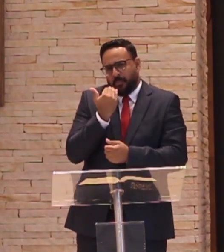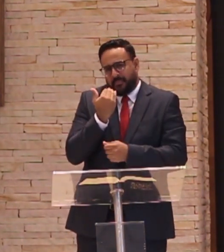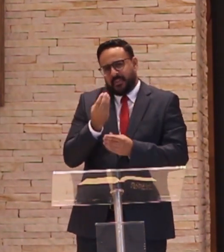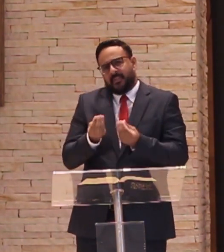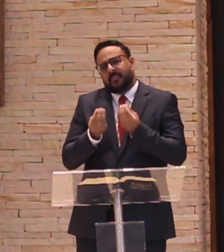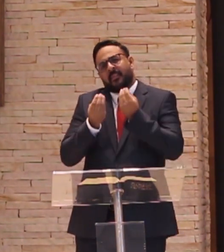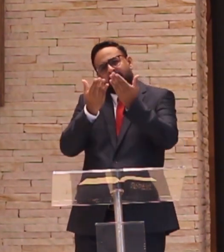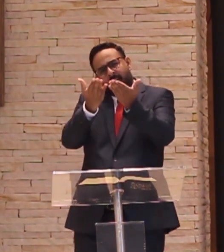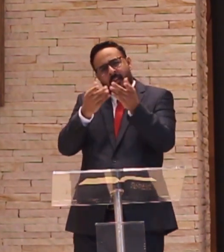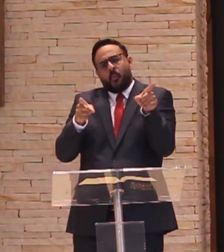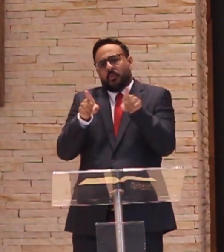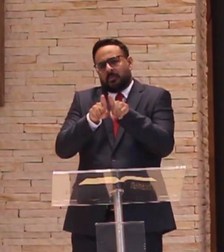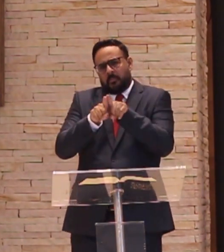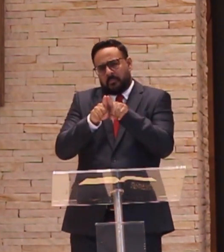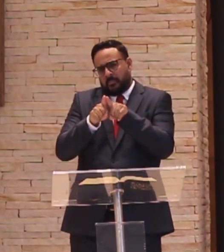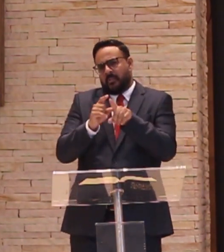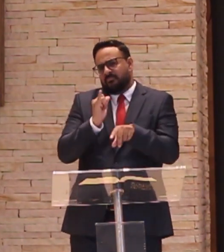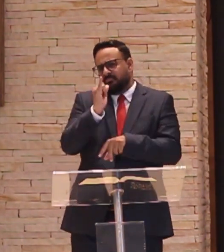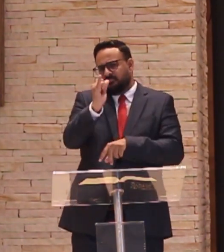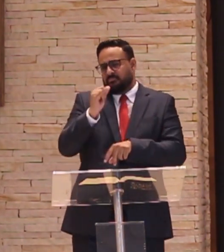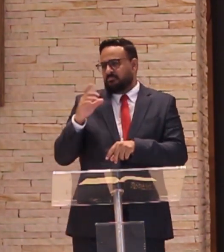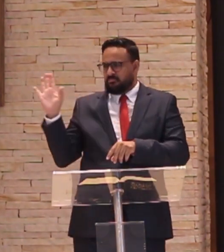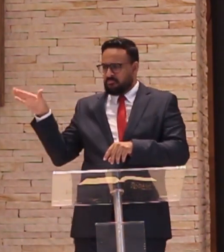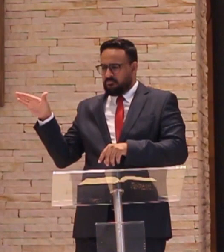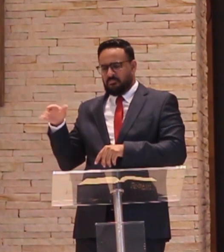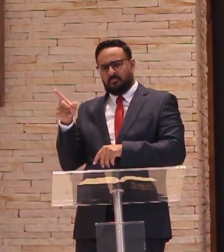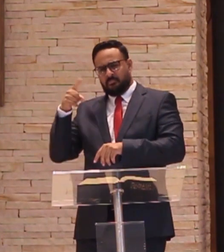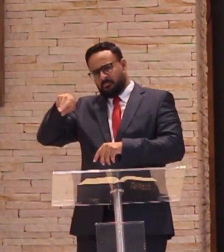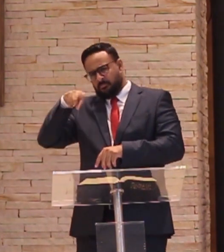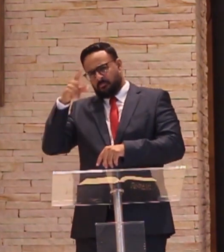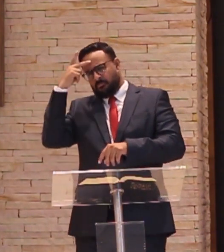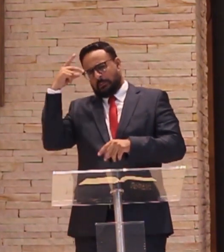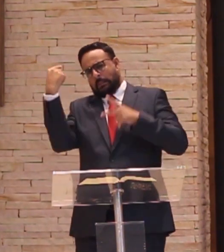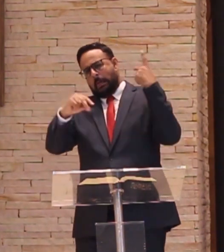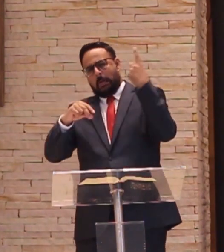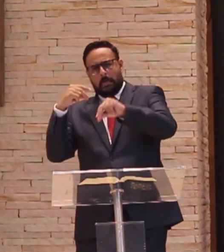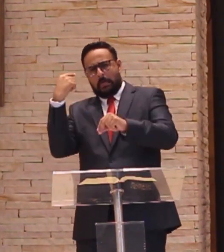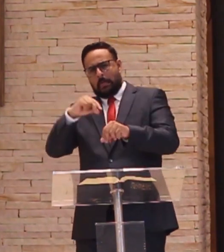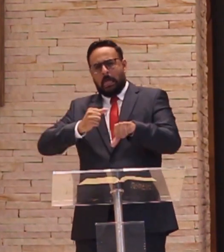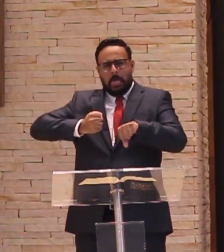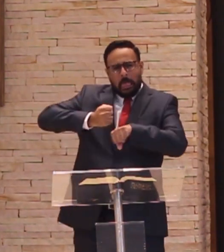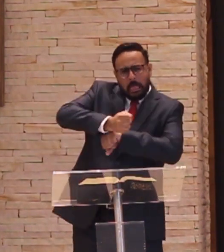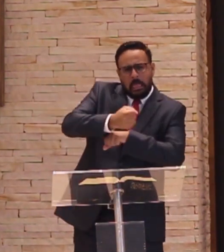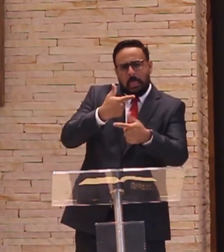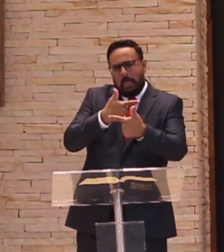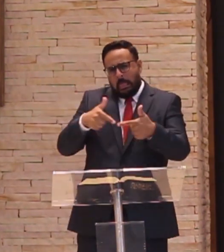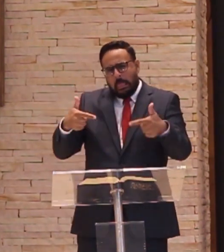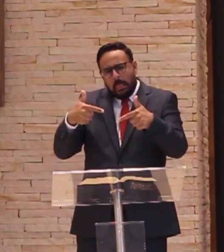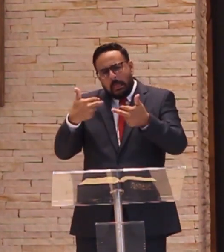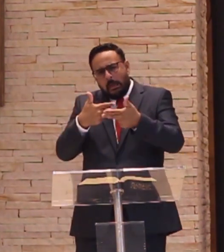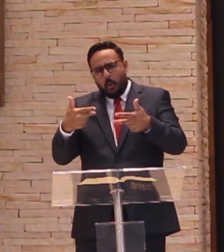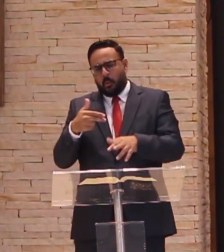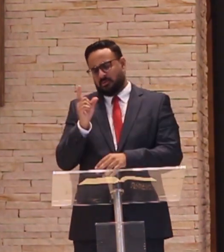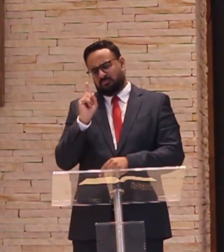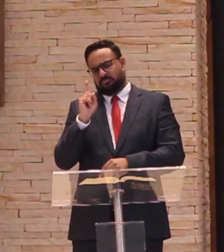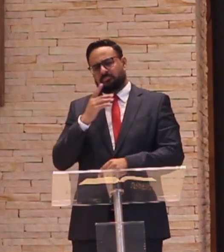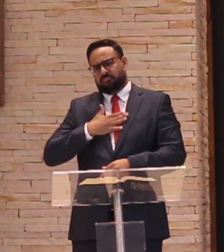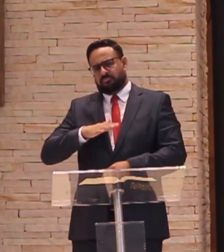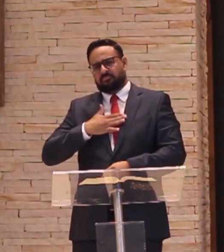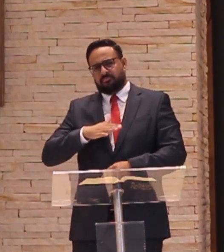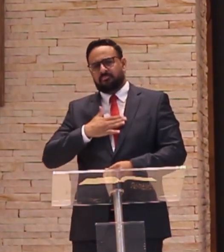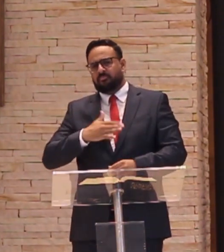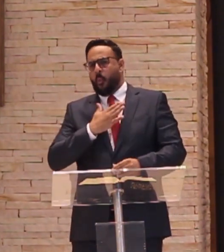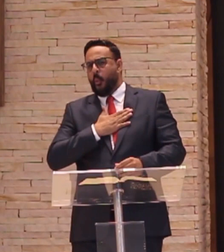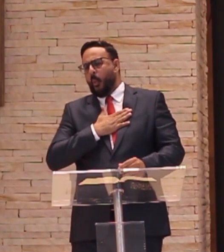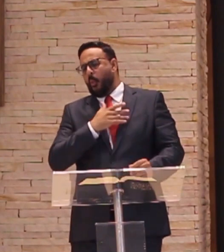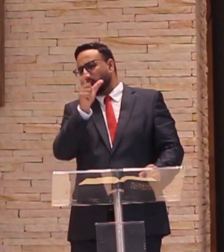aquilo. Alguém deu pão para aquela moça e disse para os soldados: Olha, vocês